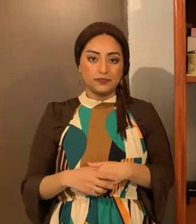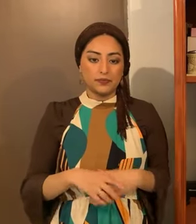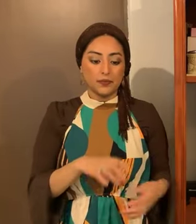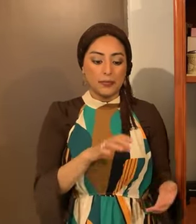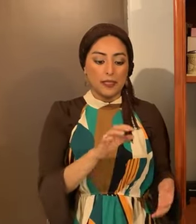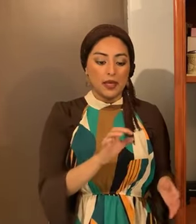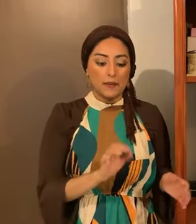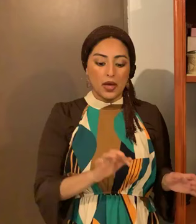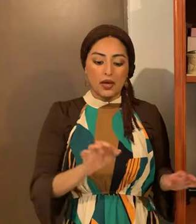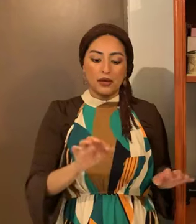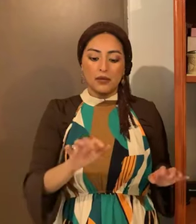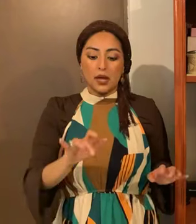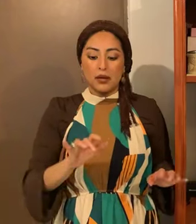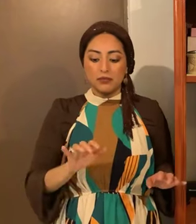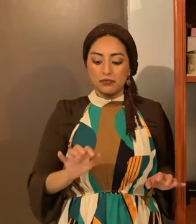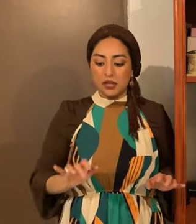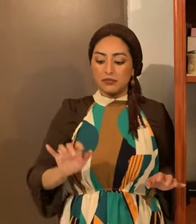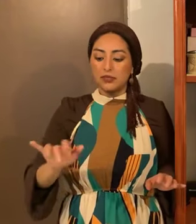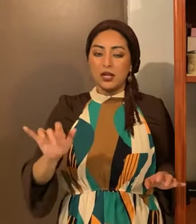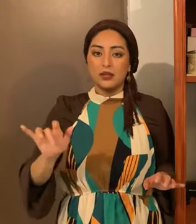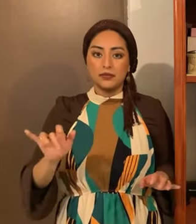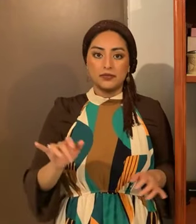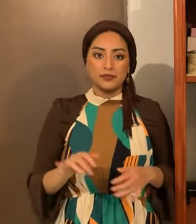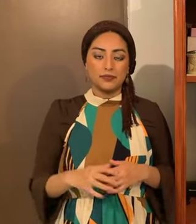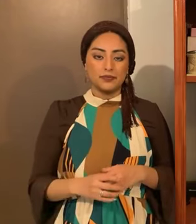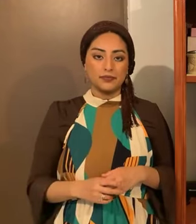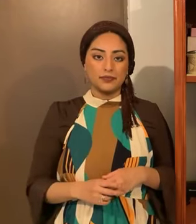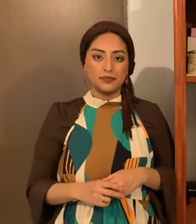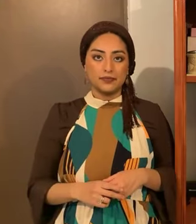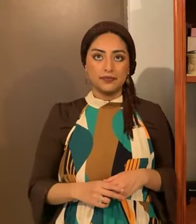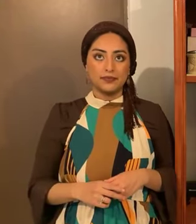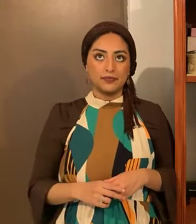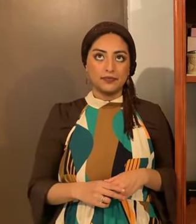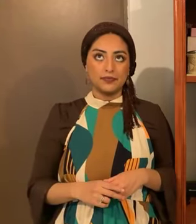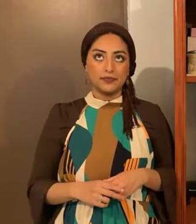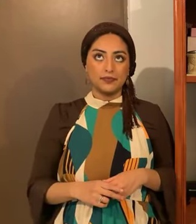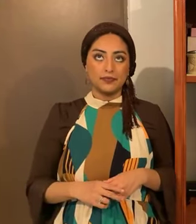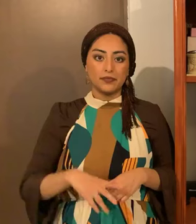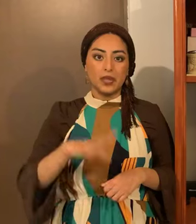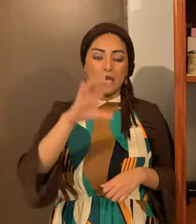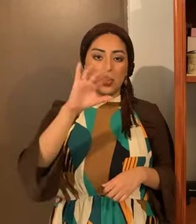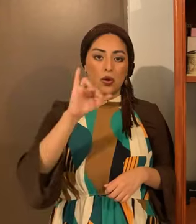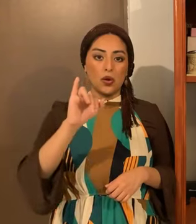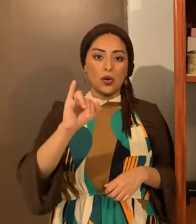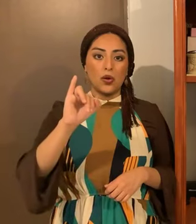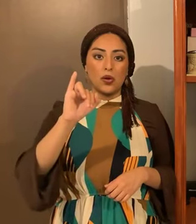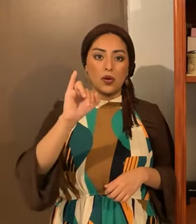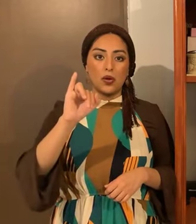y un medio tono arriba. Entonces podríamos hacer Yod,